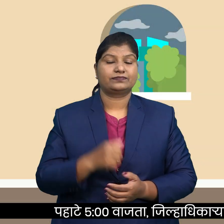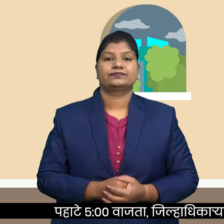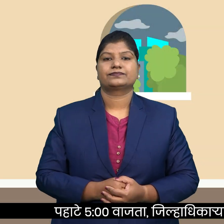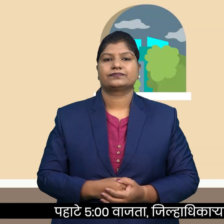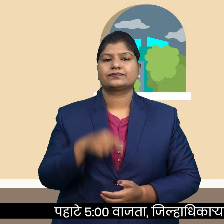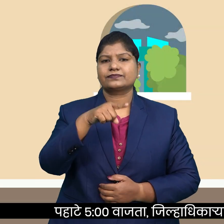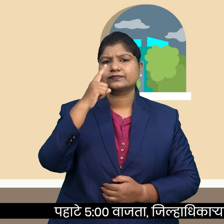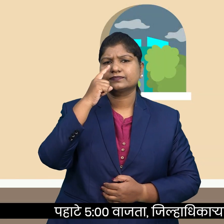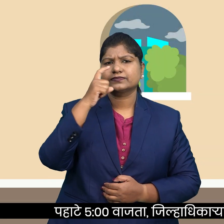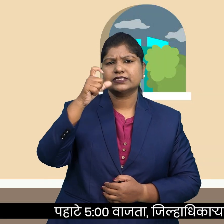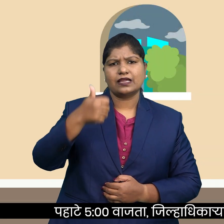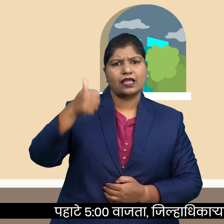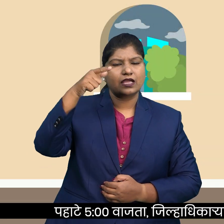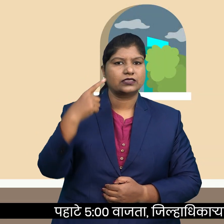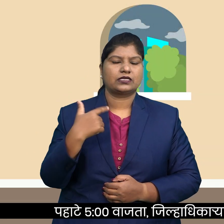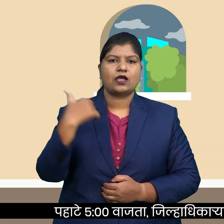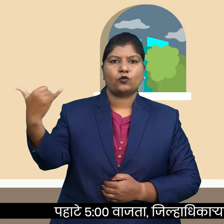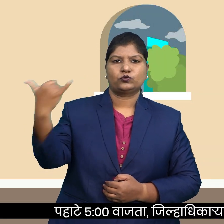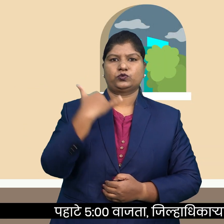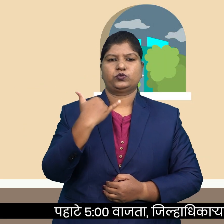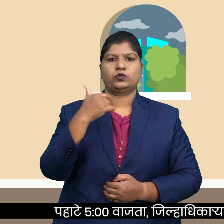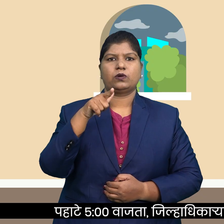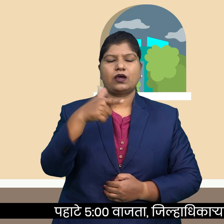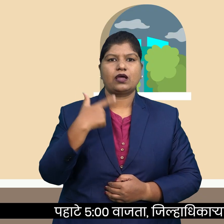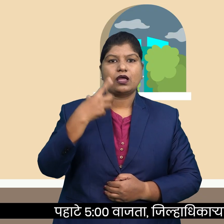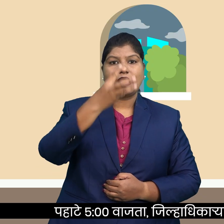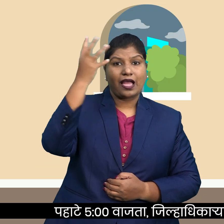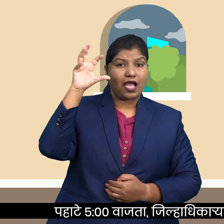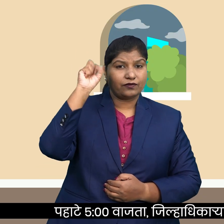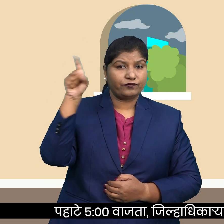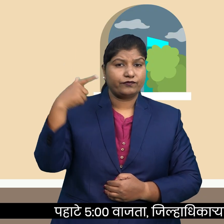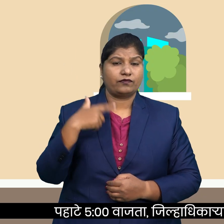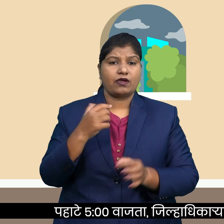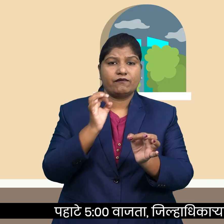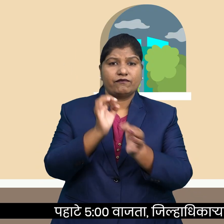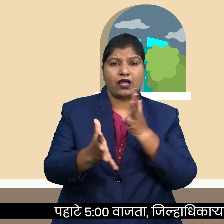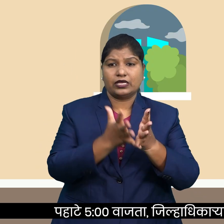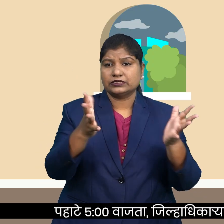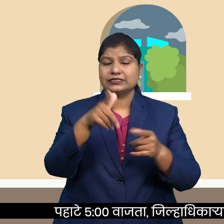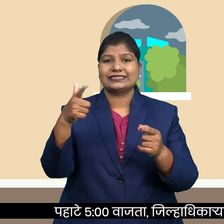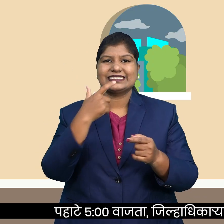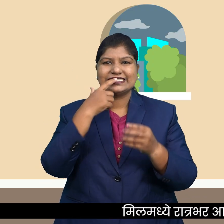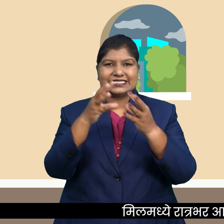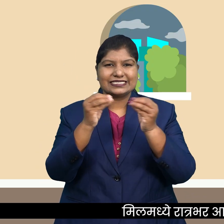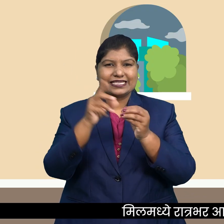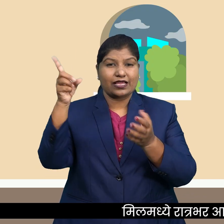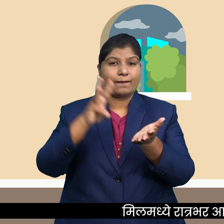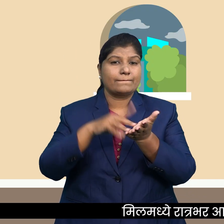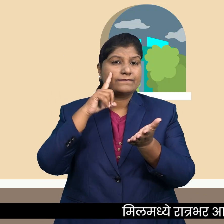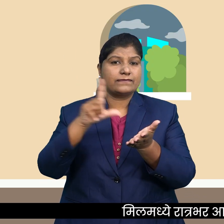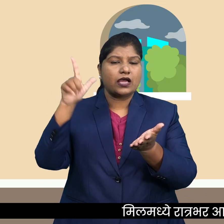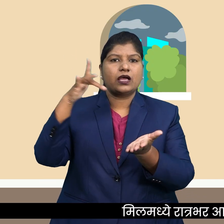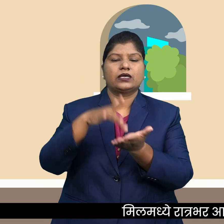पहाटे 5 वाजता जिल्हाधिकाऱ्यांना नरसापेत मंडळातील कापूस जिनिंग